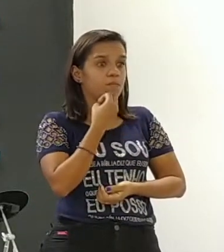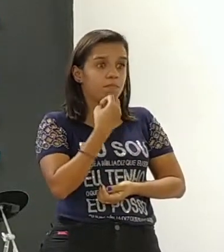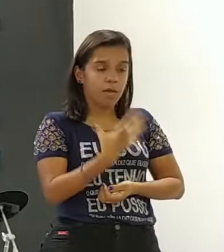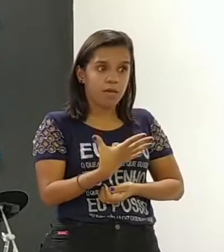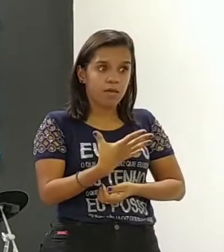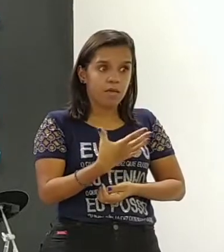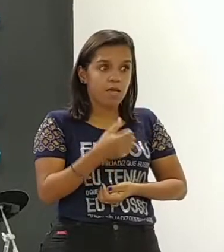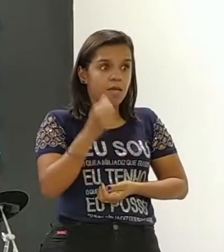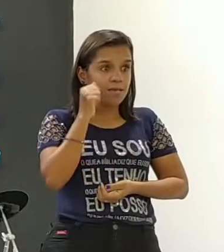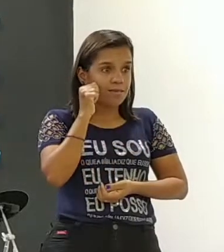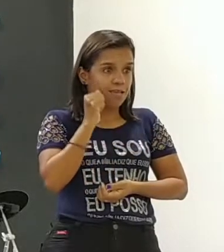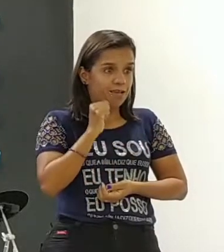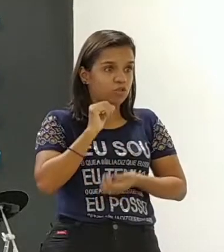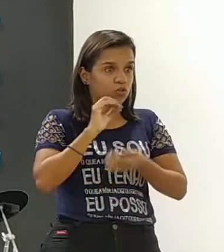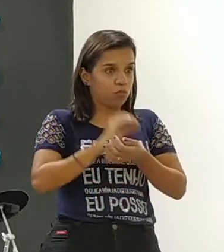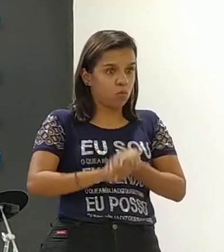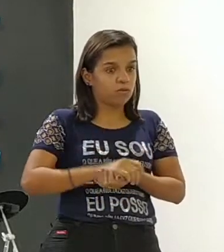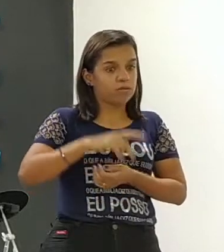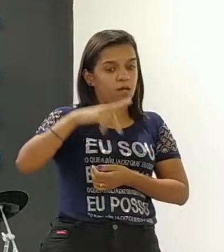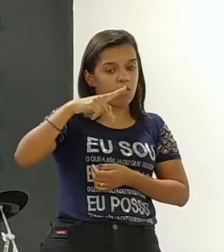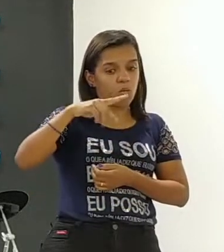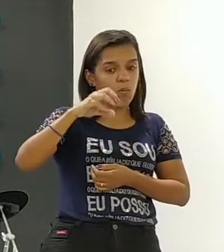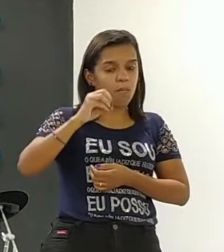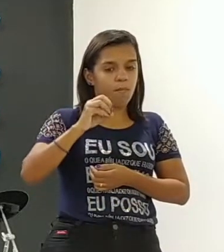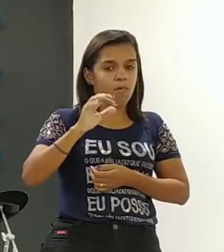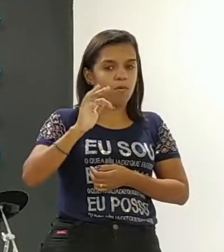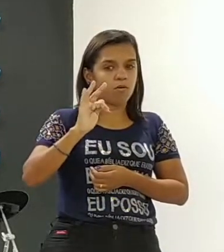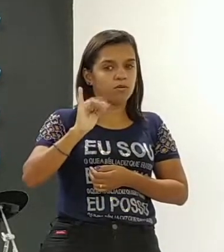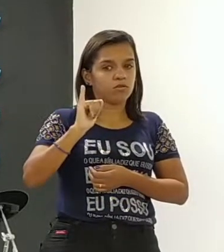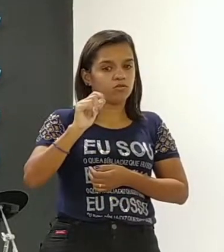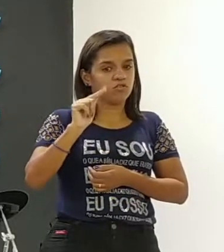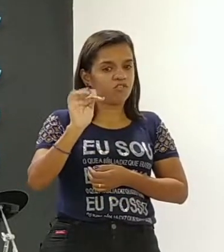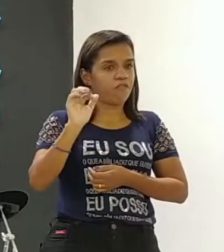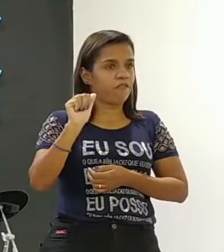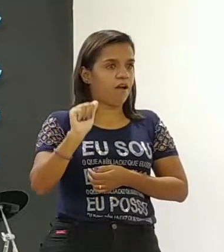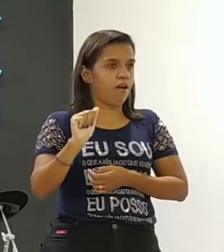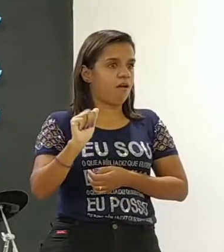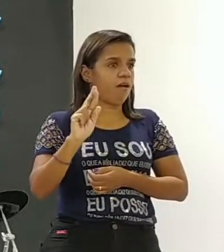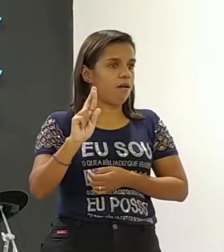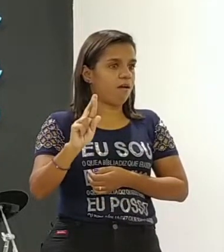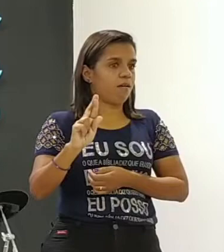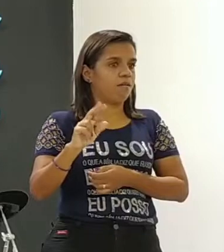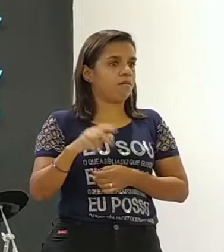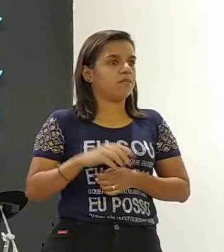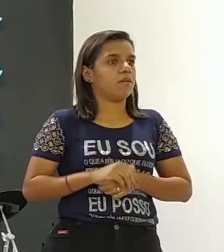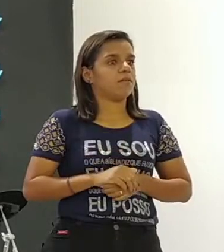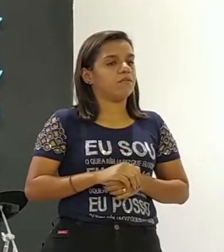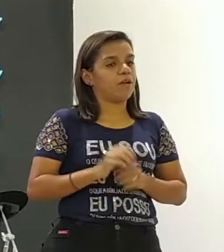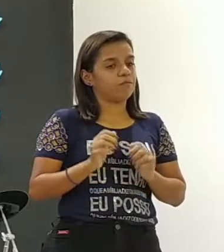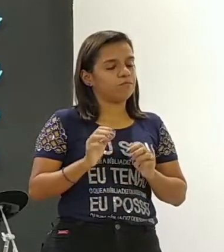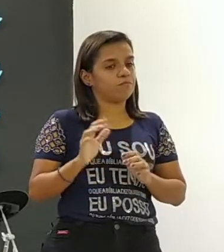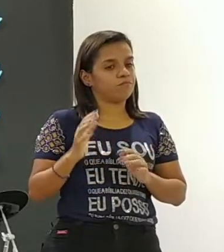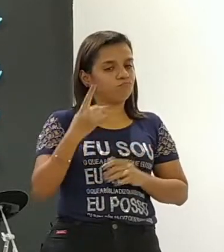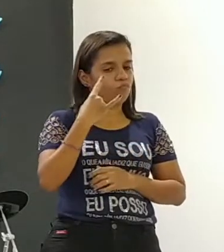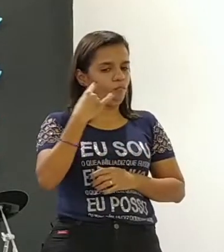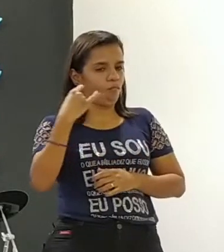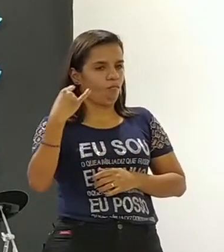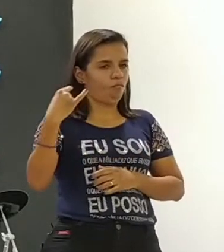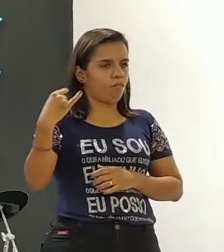a mulher de Potifar tenta se deitar com ele. E ele corre dela.